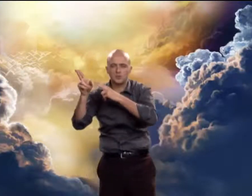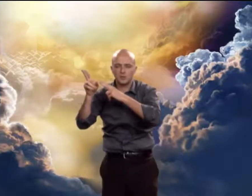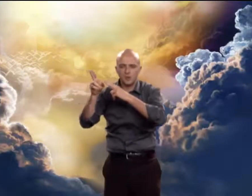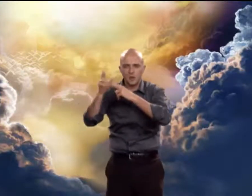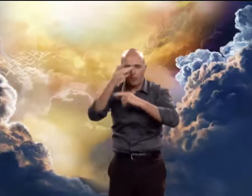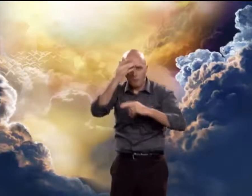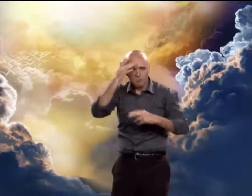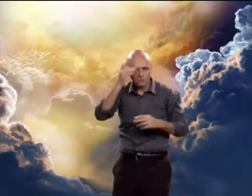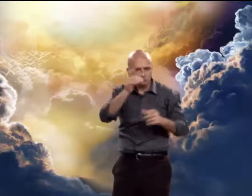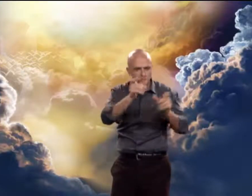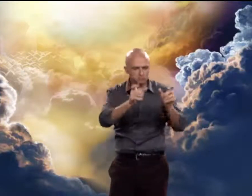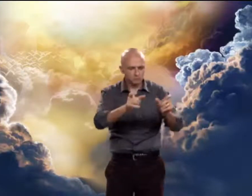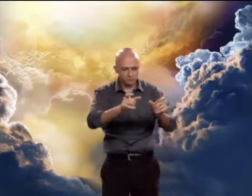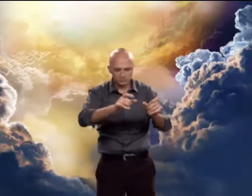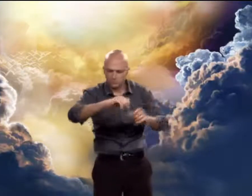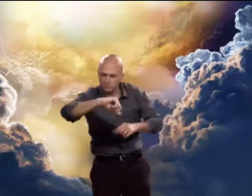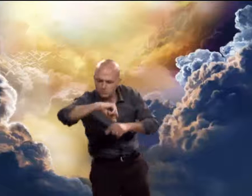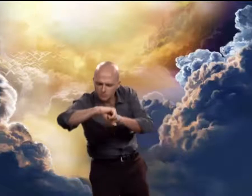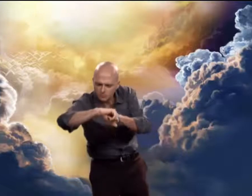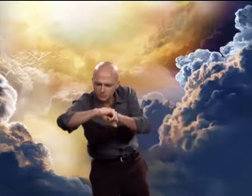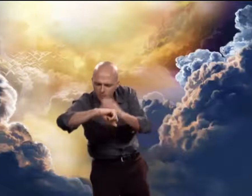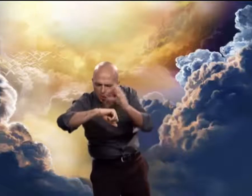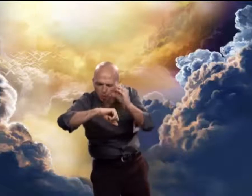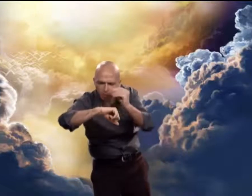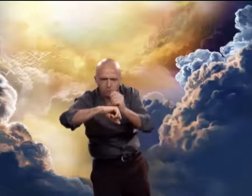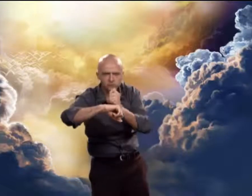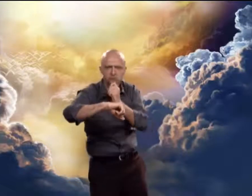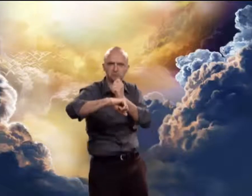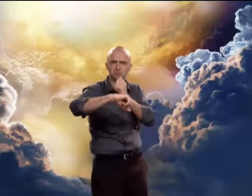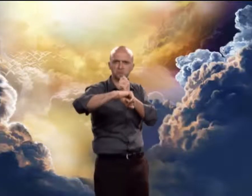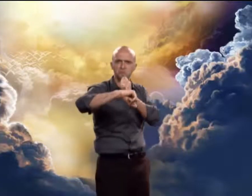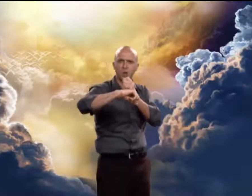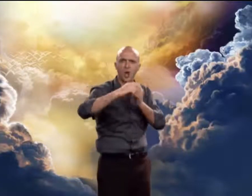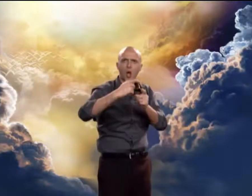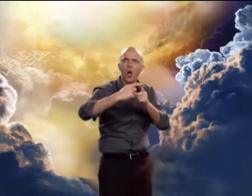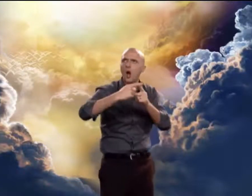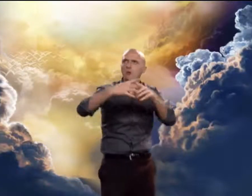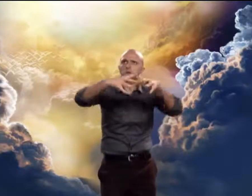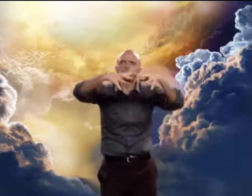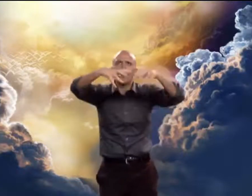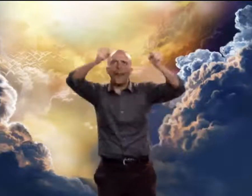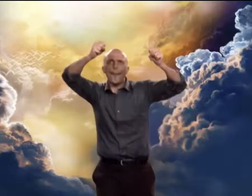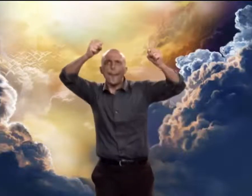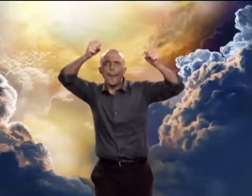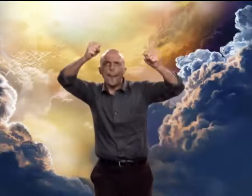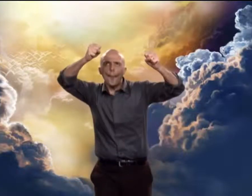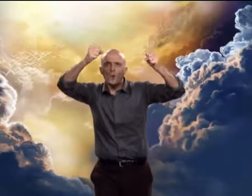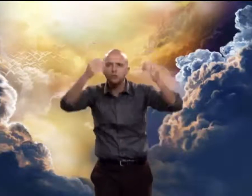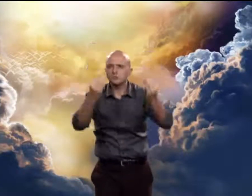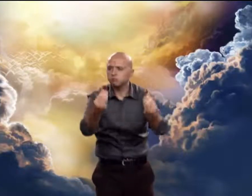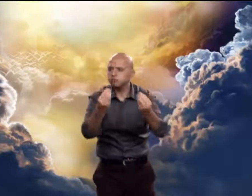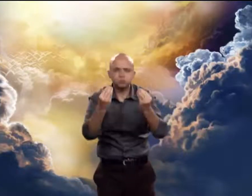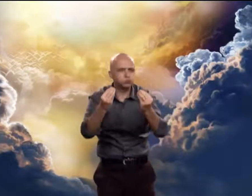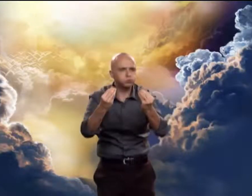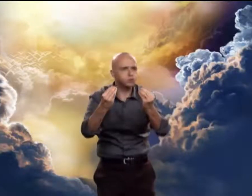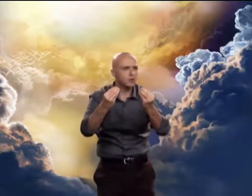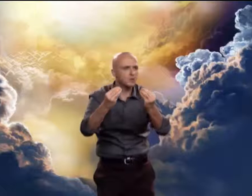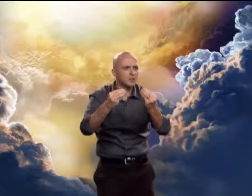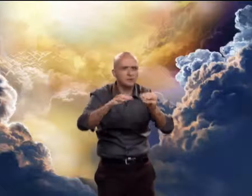casas vizinhas ou de outros lugares a certa distância, era vista através de profundas trevas que pareciam quase impermeáveis